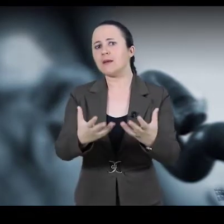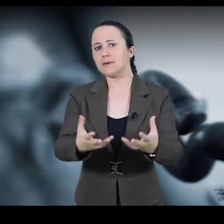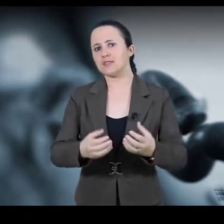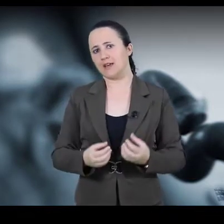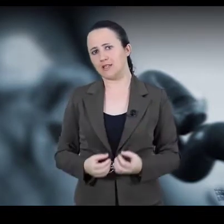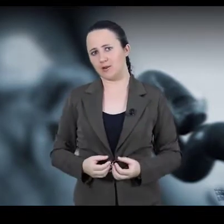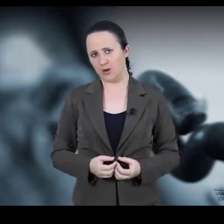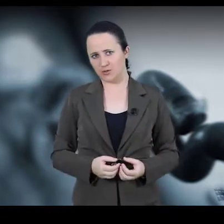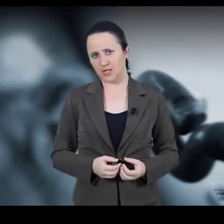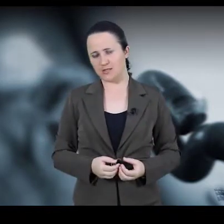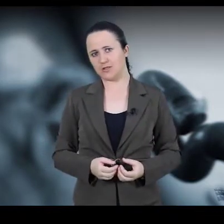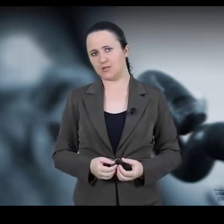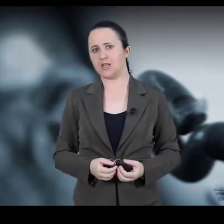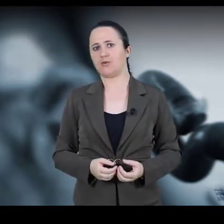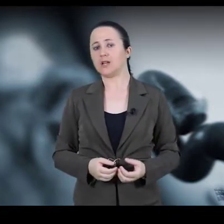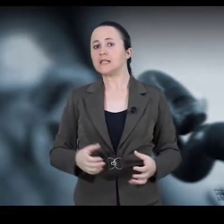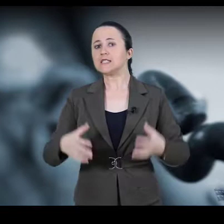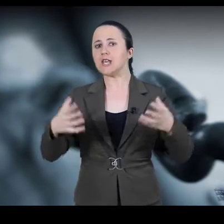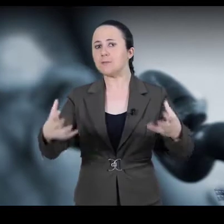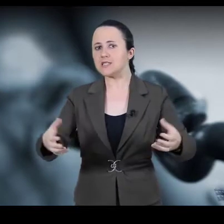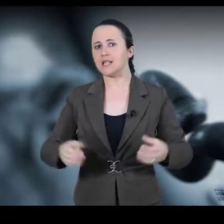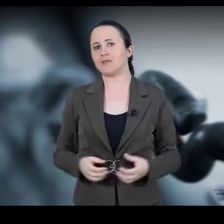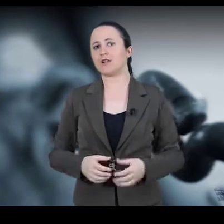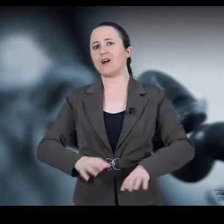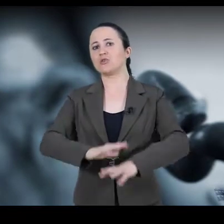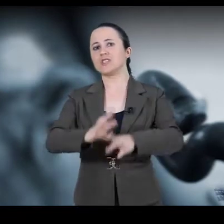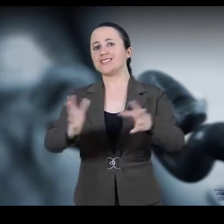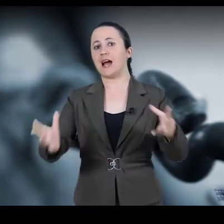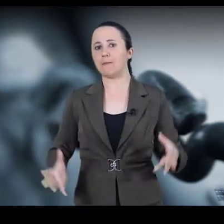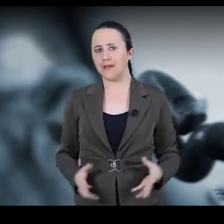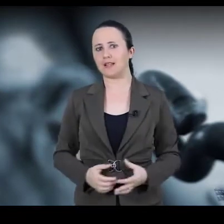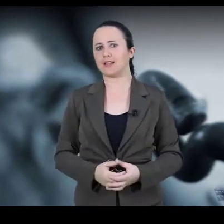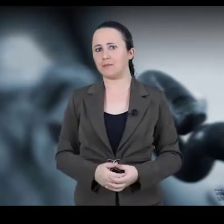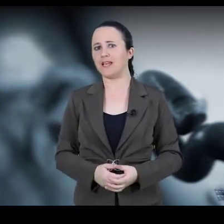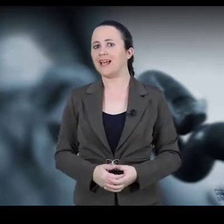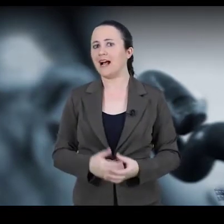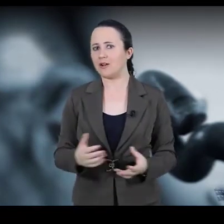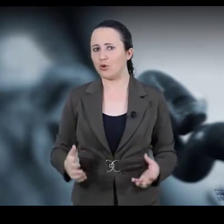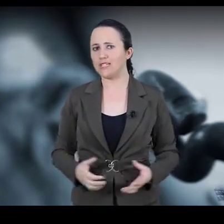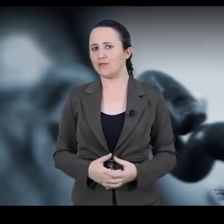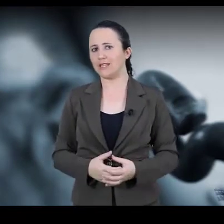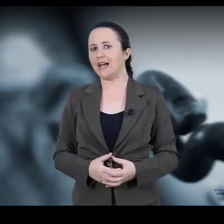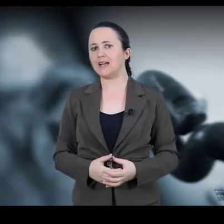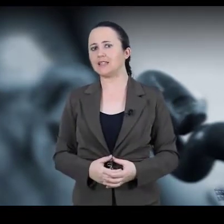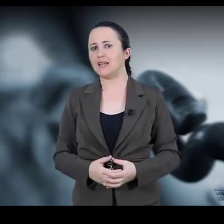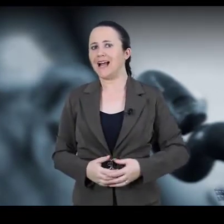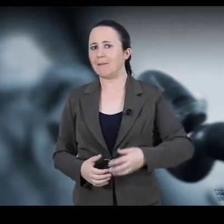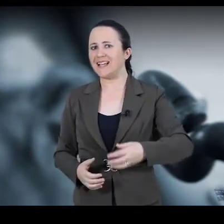sempre se deve ter uma consciência social. Sempre se deve ter uma consciência aberta também à coletividade, aberta